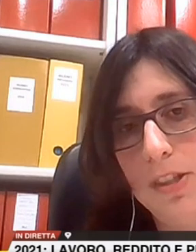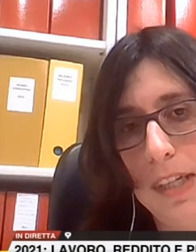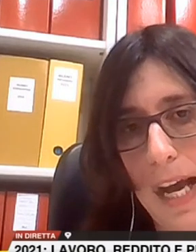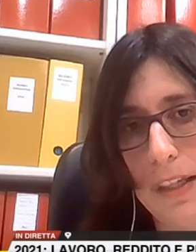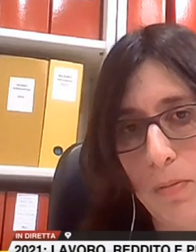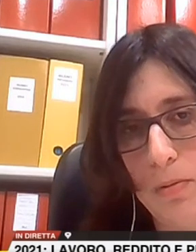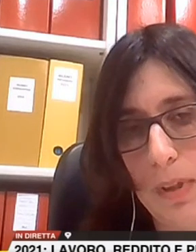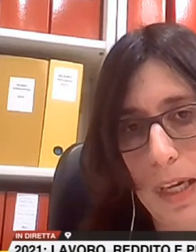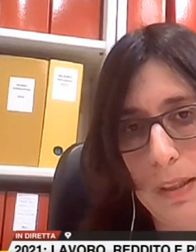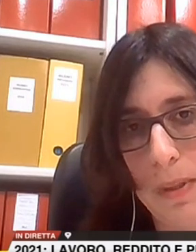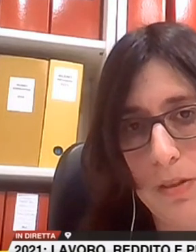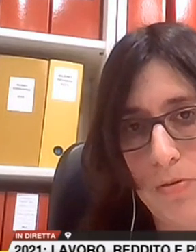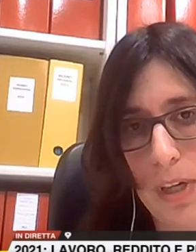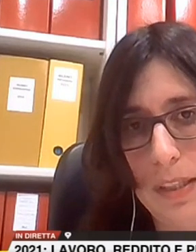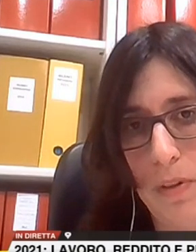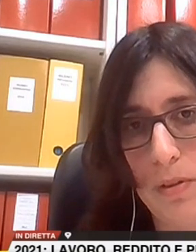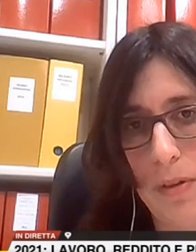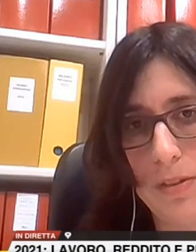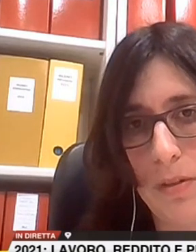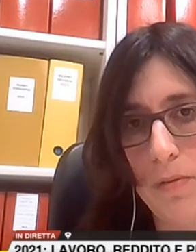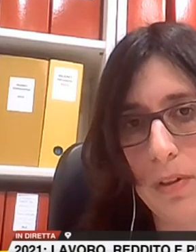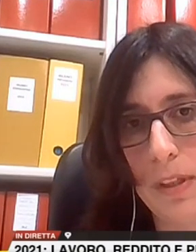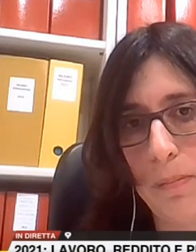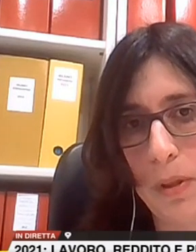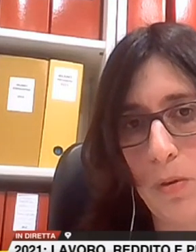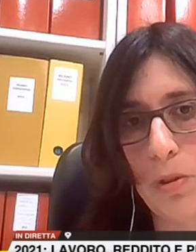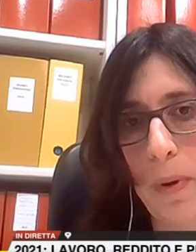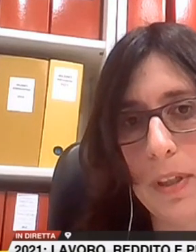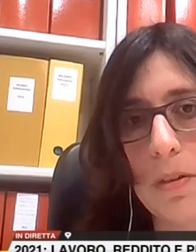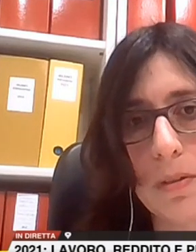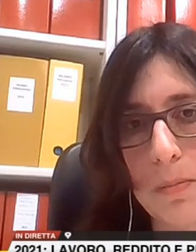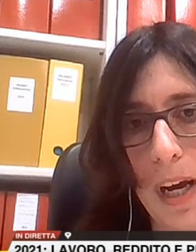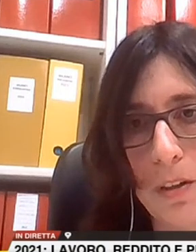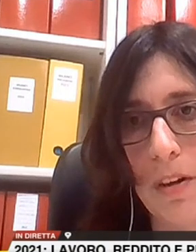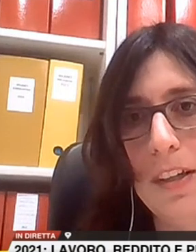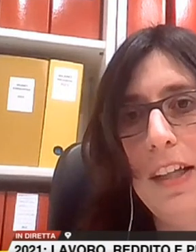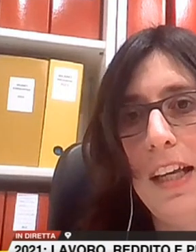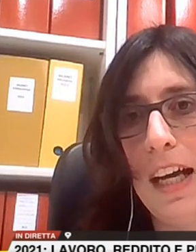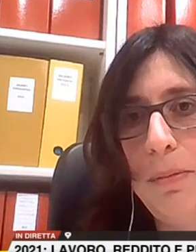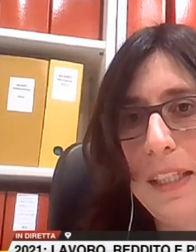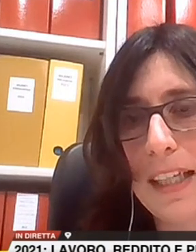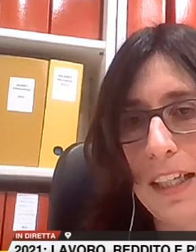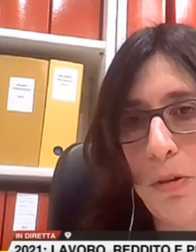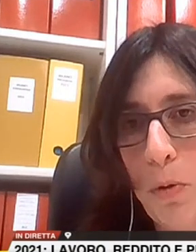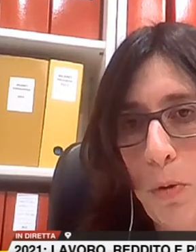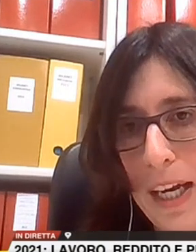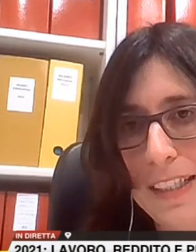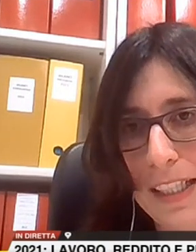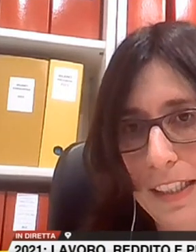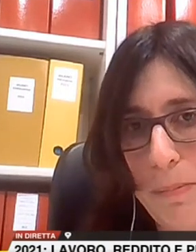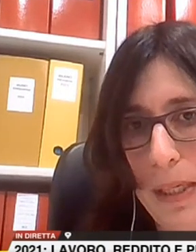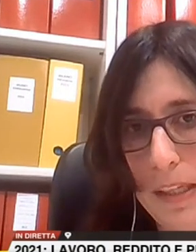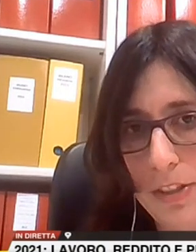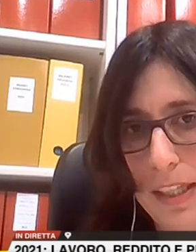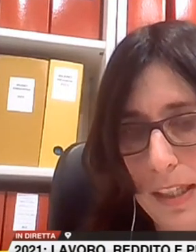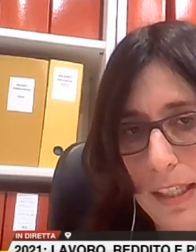la CGIL, come tutte le altre parti sociali, certo, vogliono essere coinvolte nel percorso. Poi io rimango allibita che comunque il 30